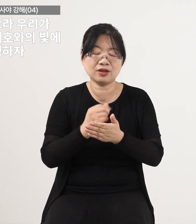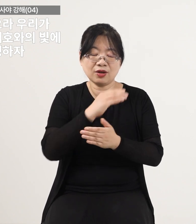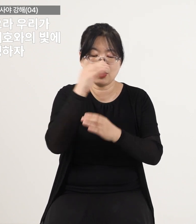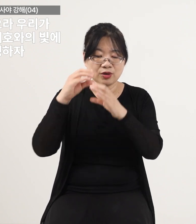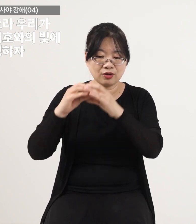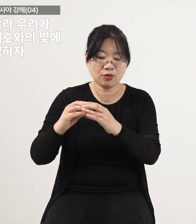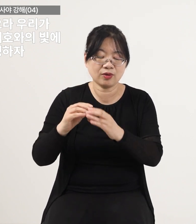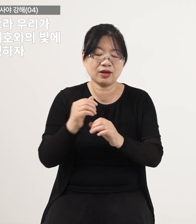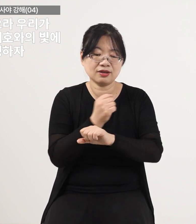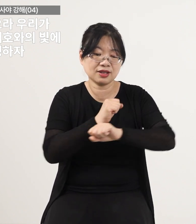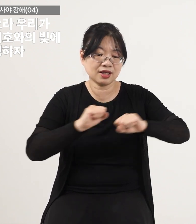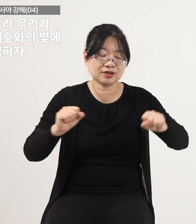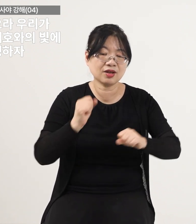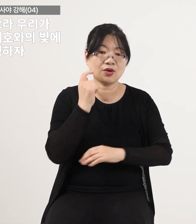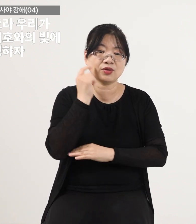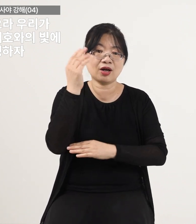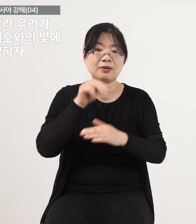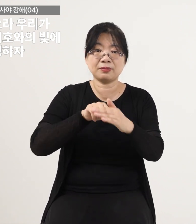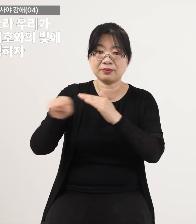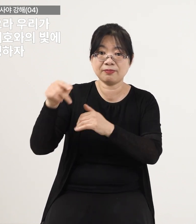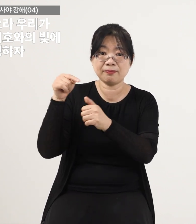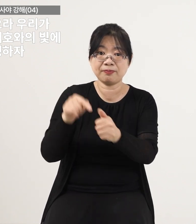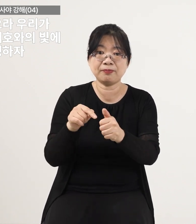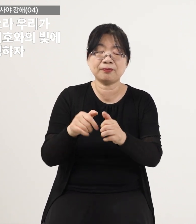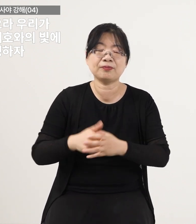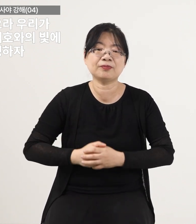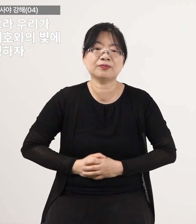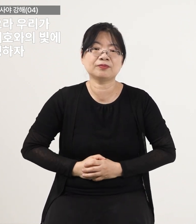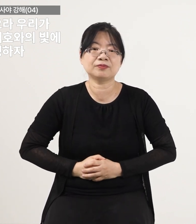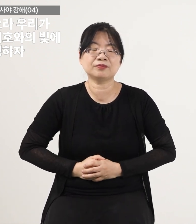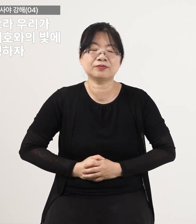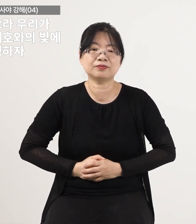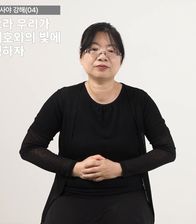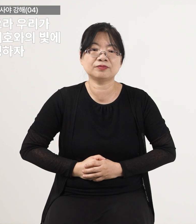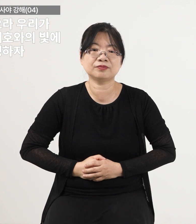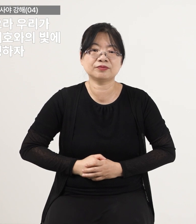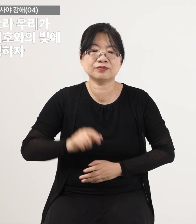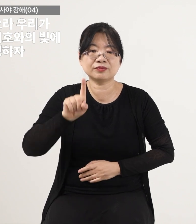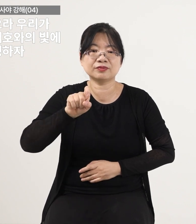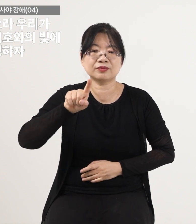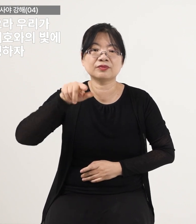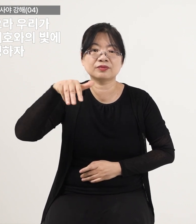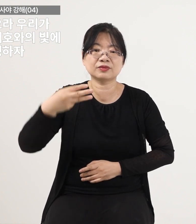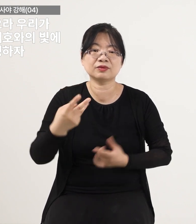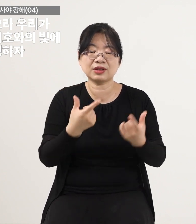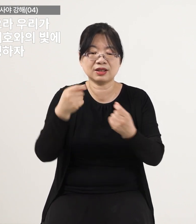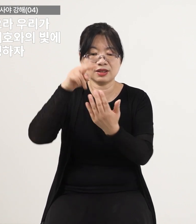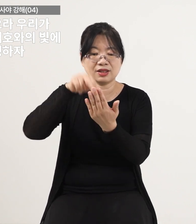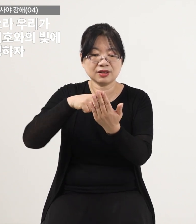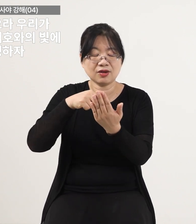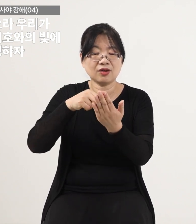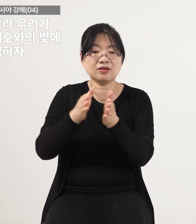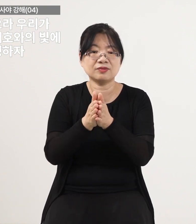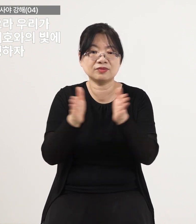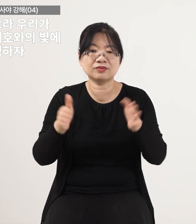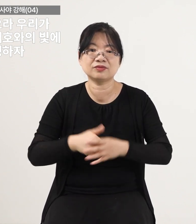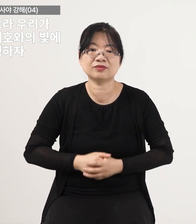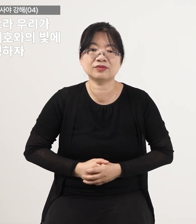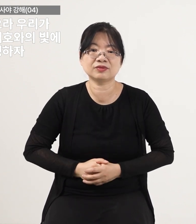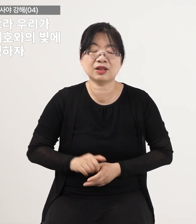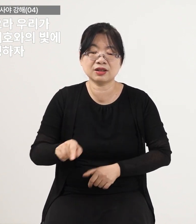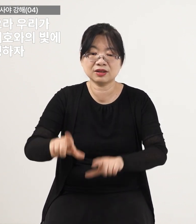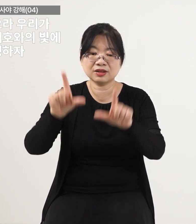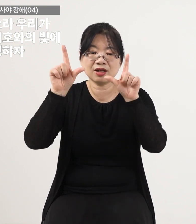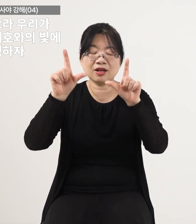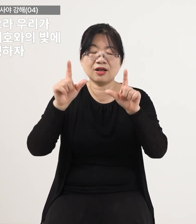그 광대하심의 영광을 피하라. 그리고 11절 다 같이 한번 읽겠습니다. 시작.